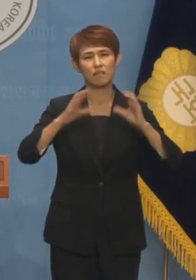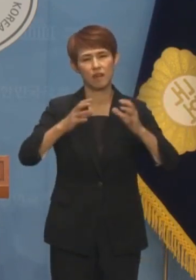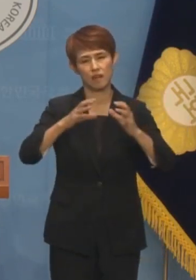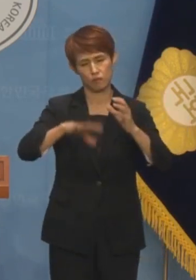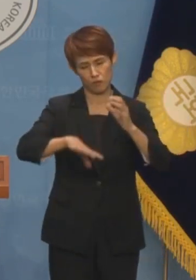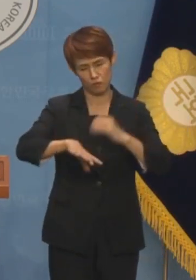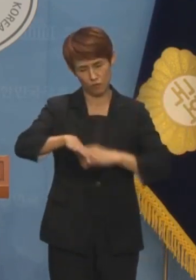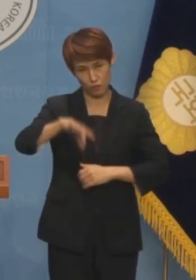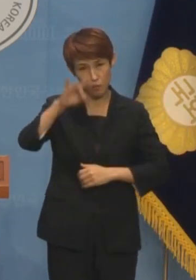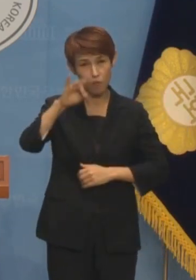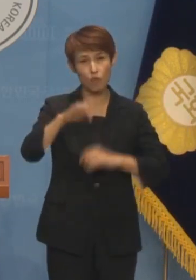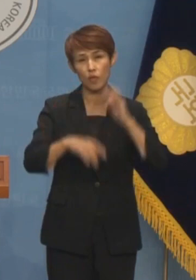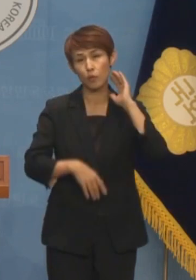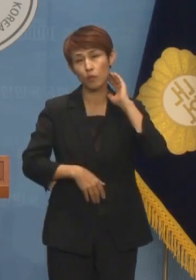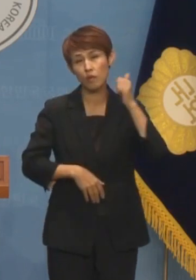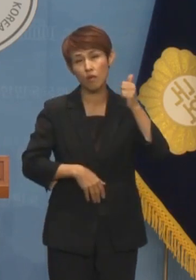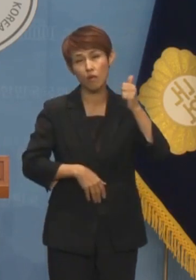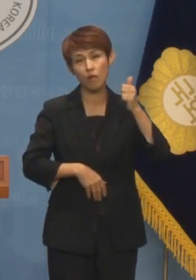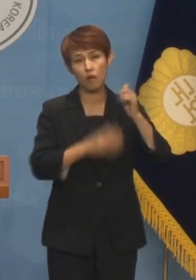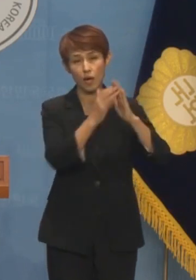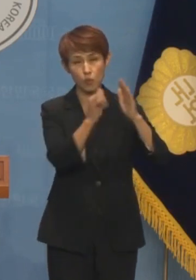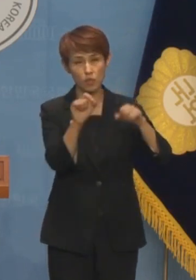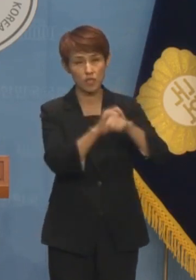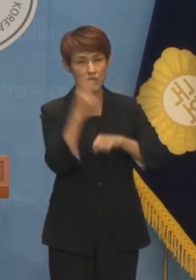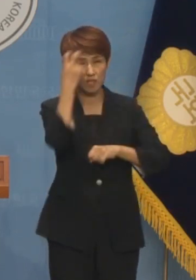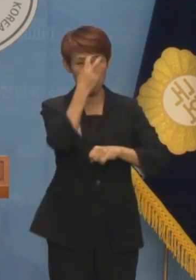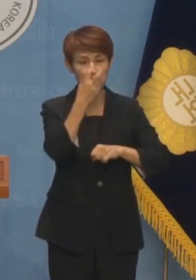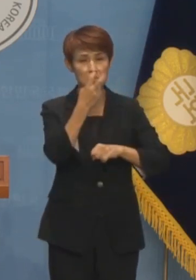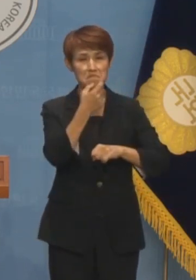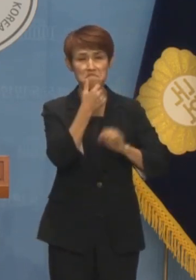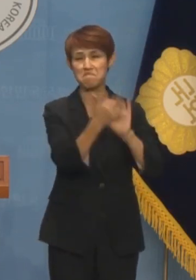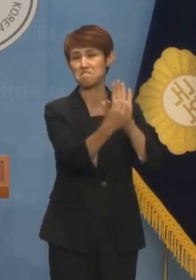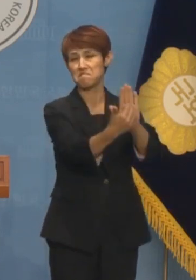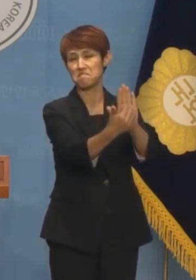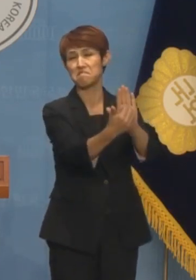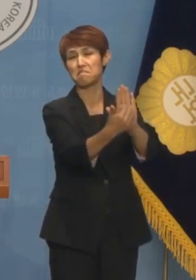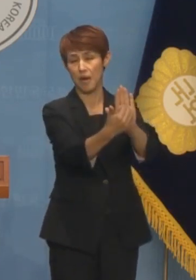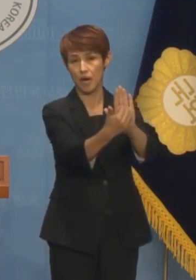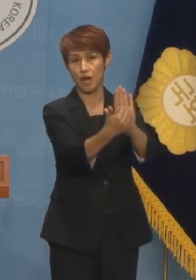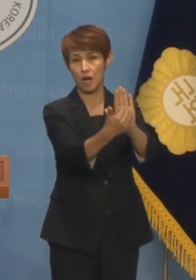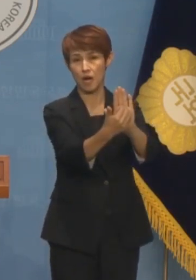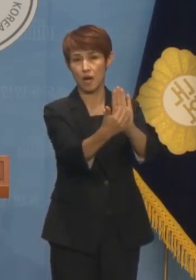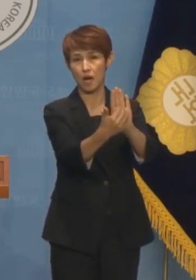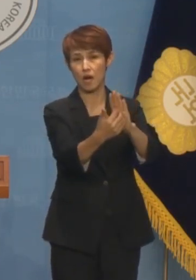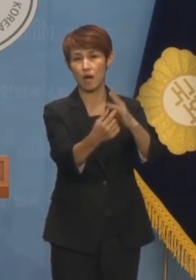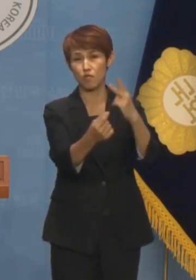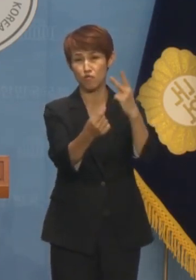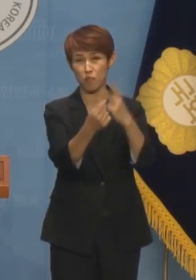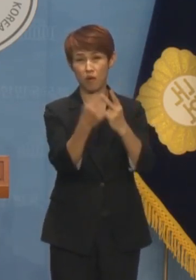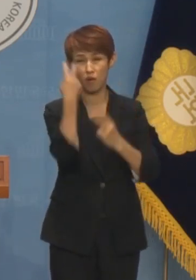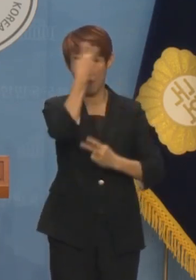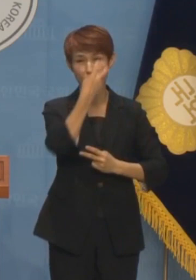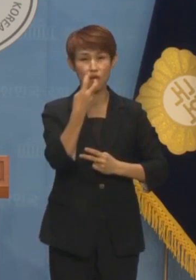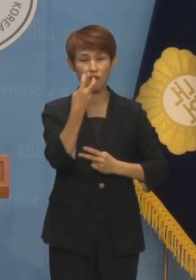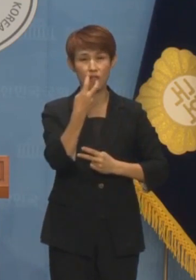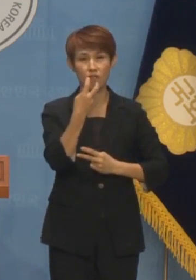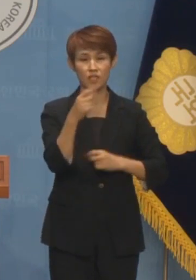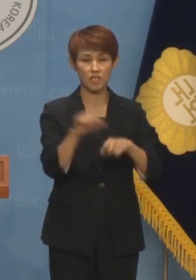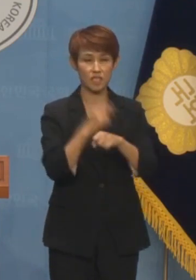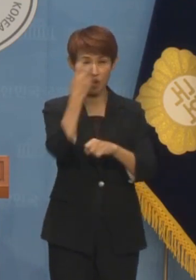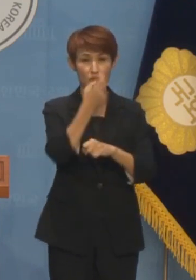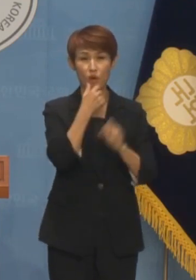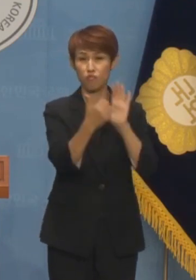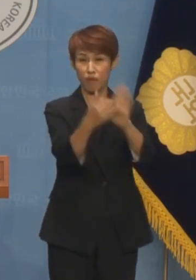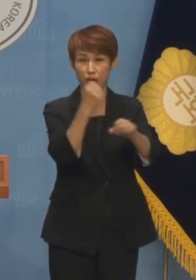최초로 대통령 가족에 대한 특검을 거부한 대통령이 되었으니 두 번쯤은 못하겠느냐는 어리석은 판단을